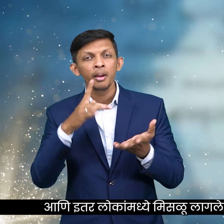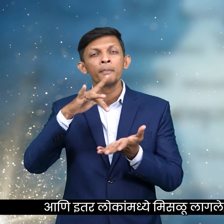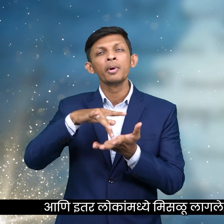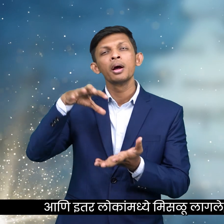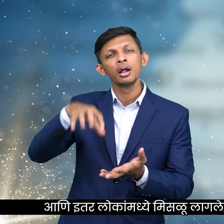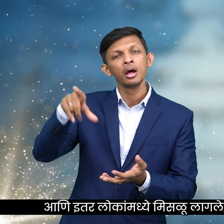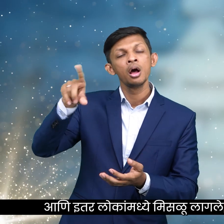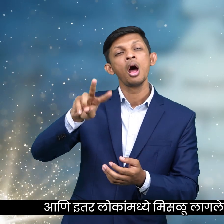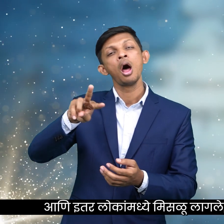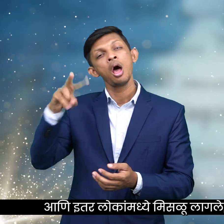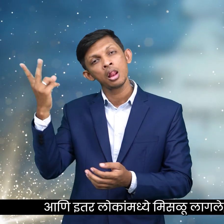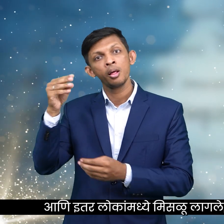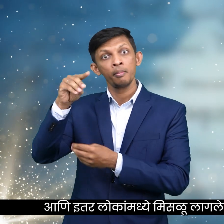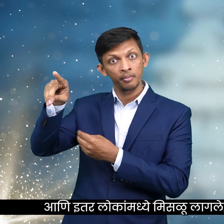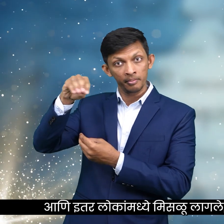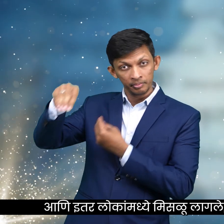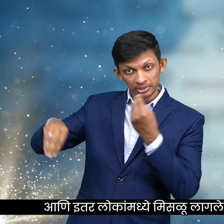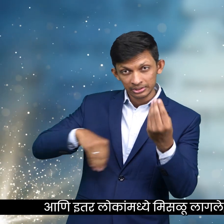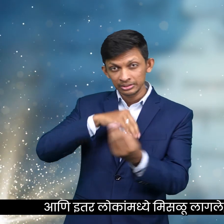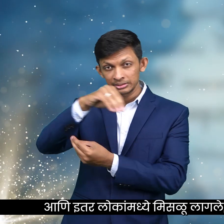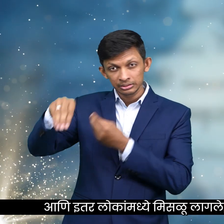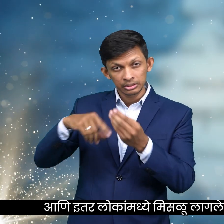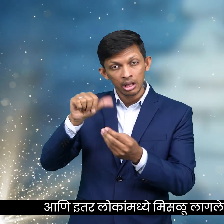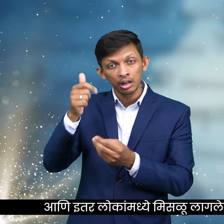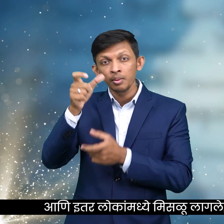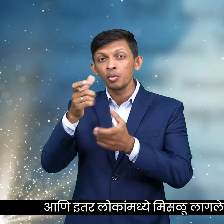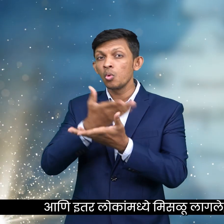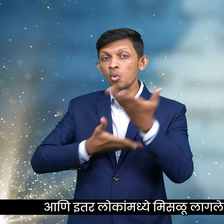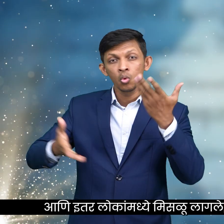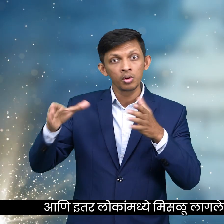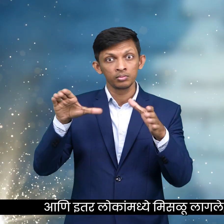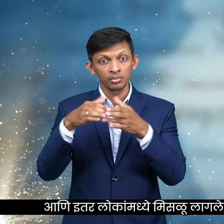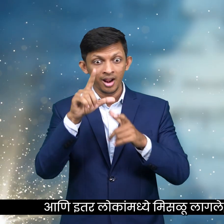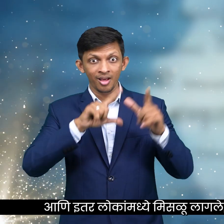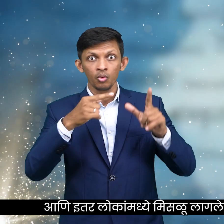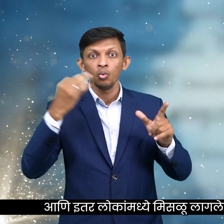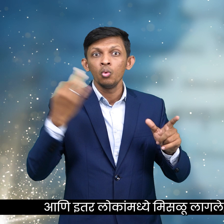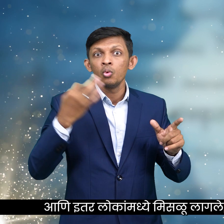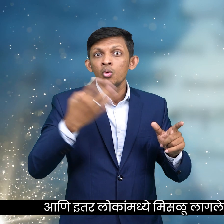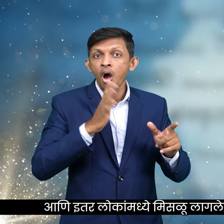आणि इतर लोकांमध्ये मिसळू लागले, तेव्हा त्यांना नवीन भाषा विकसित केल्या.